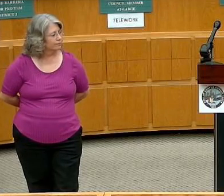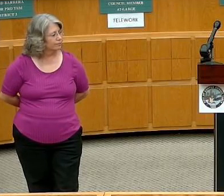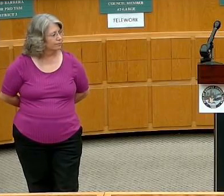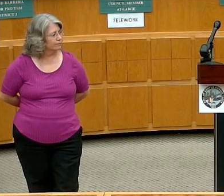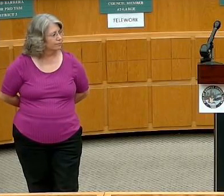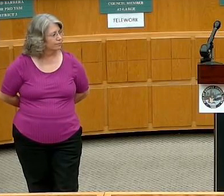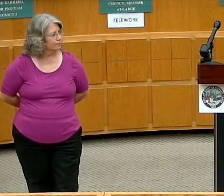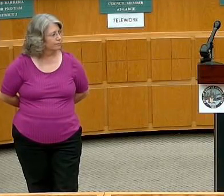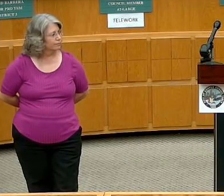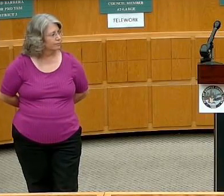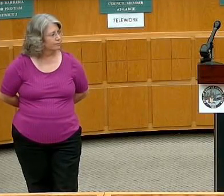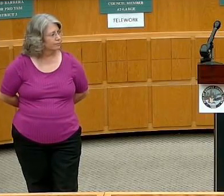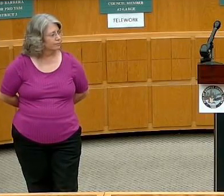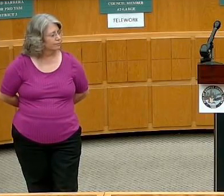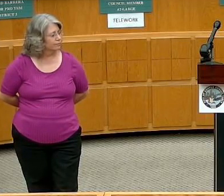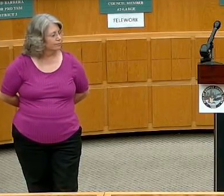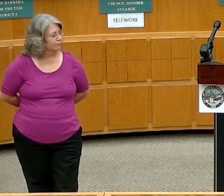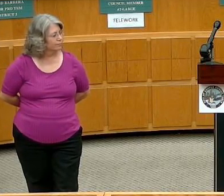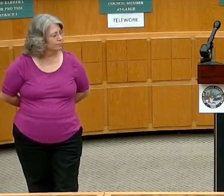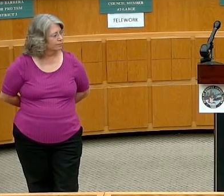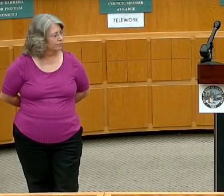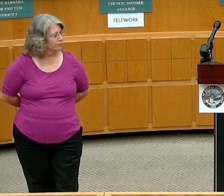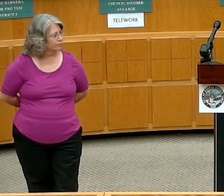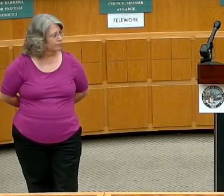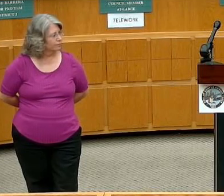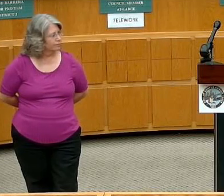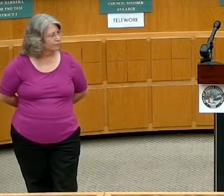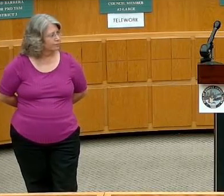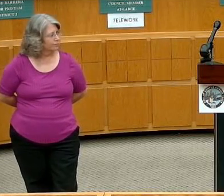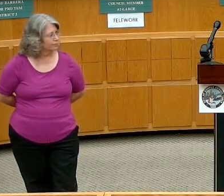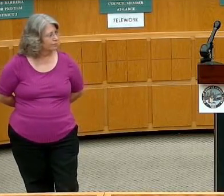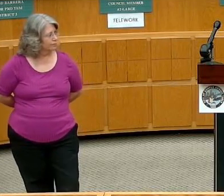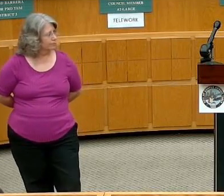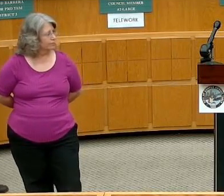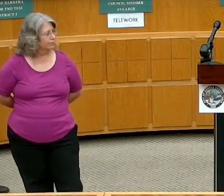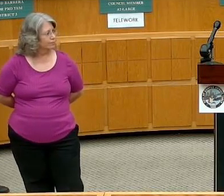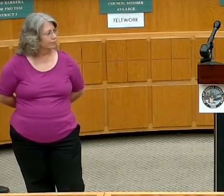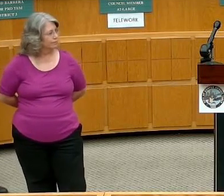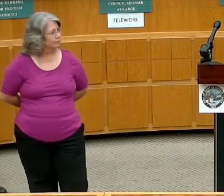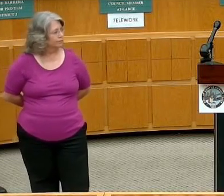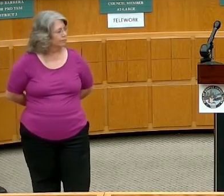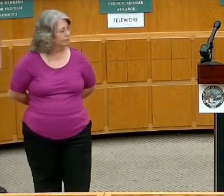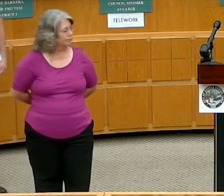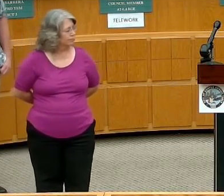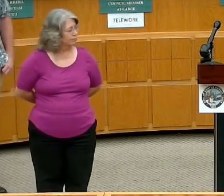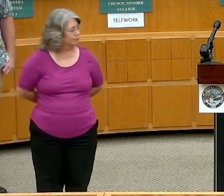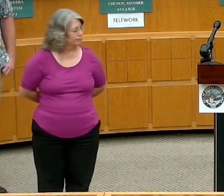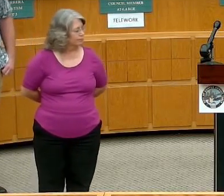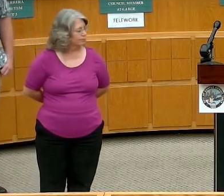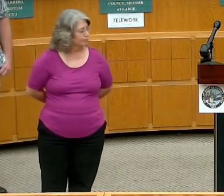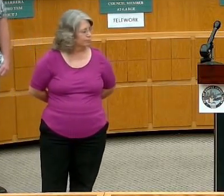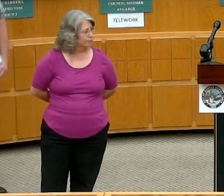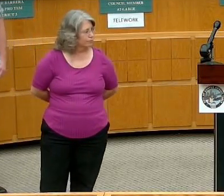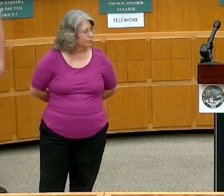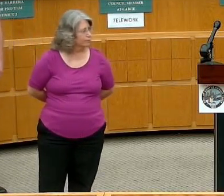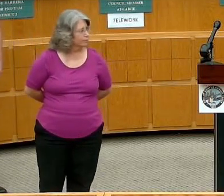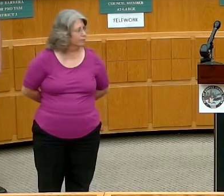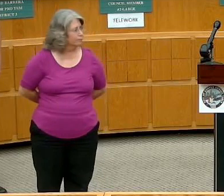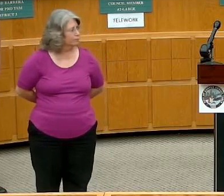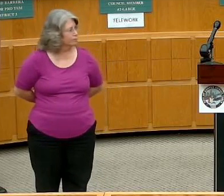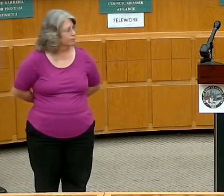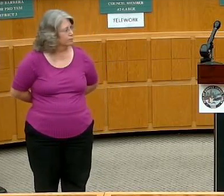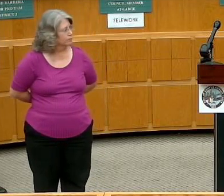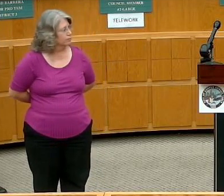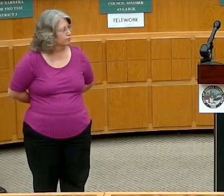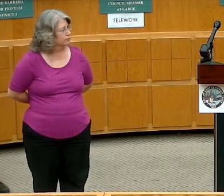todas las personas sean asintomáticas. Tenemos un plan conservativo para planear en el peor de los casos. Los modelos indican que el distanciamiento social